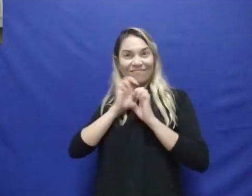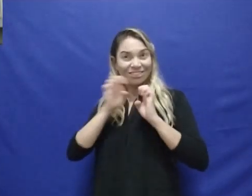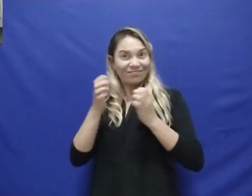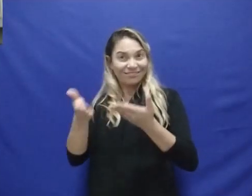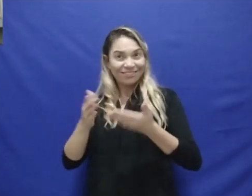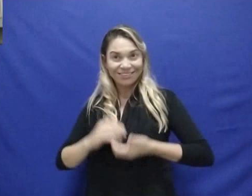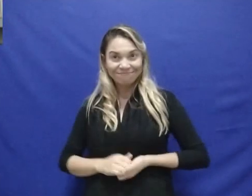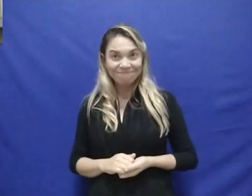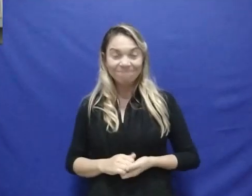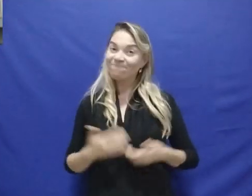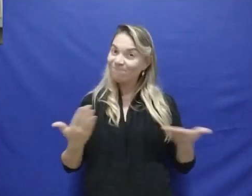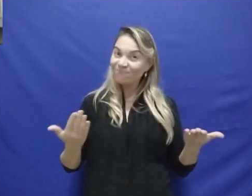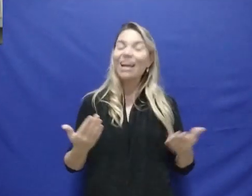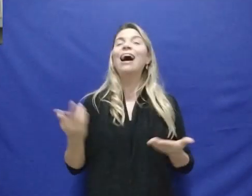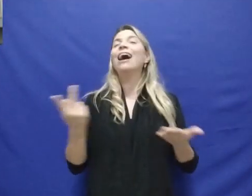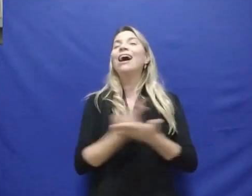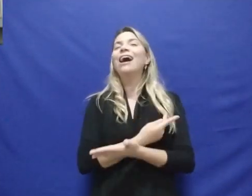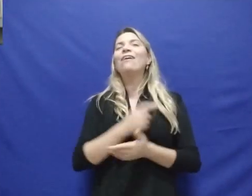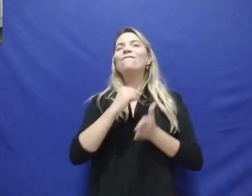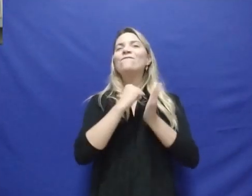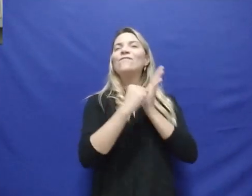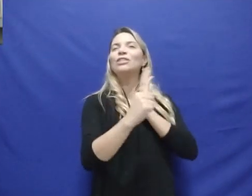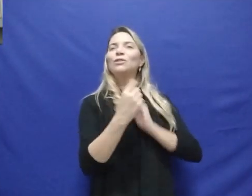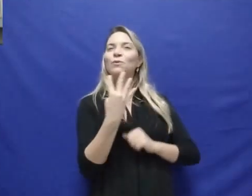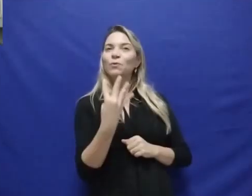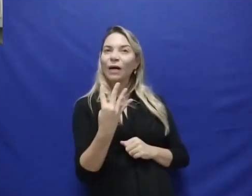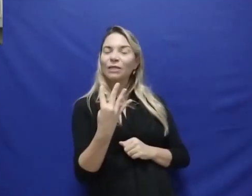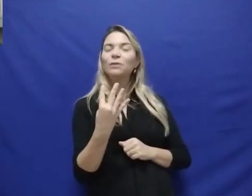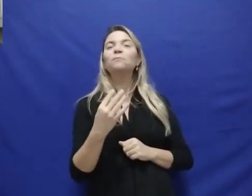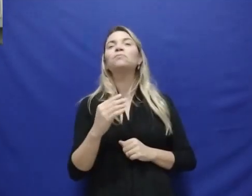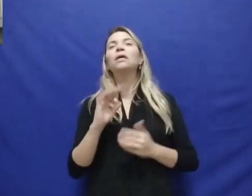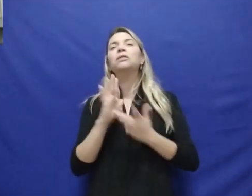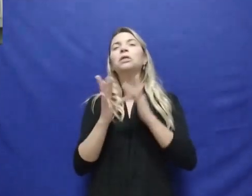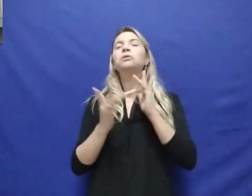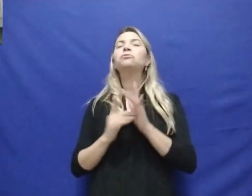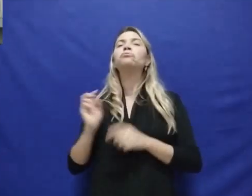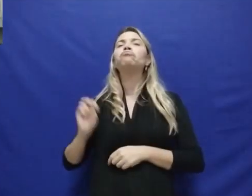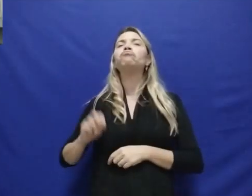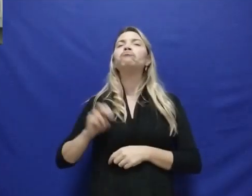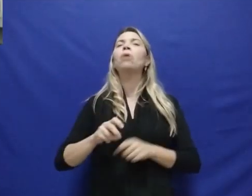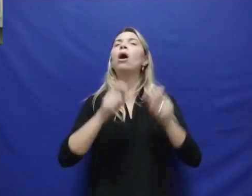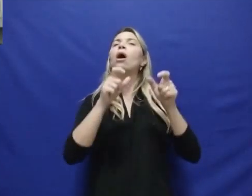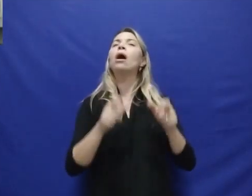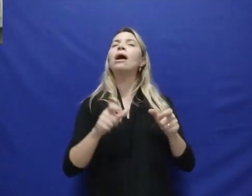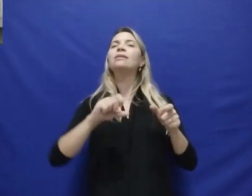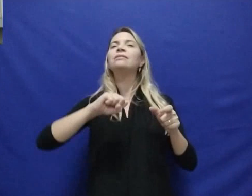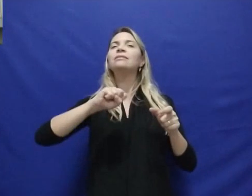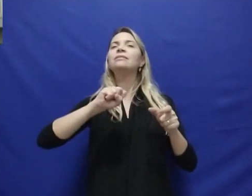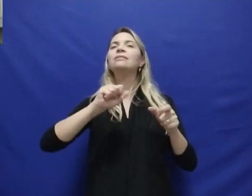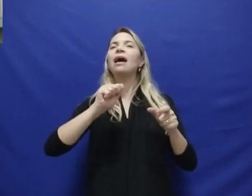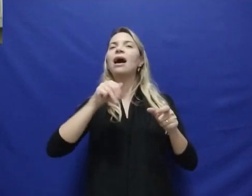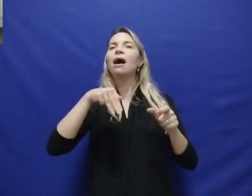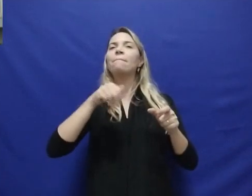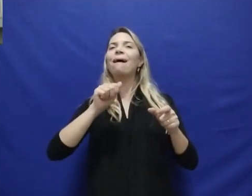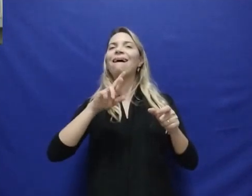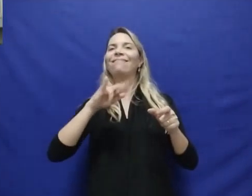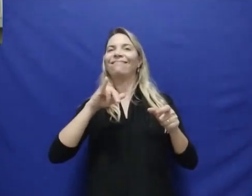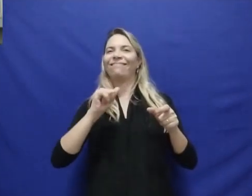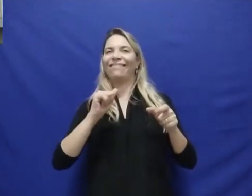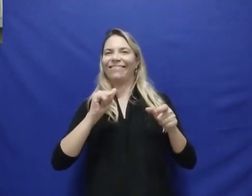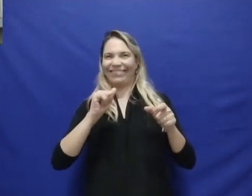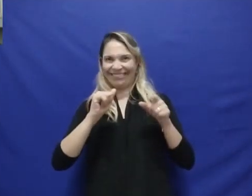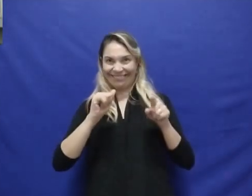Segundo o versículo 4, ele passou pela Samaria. Era necessário chegar à cidade